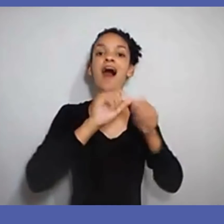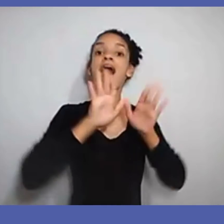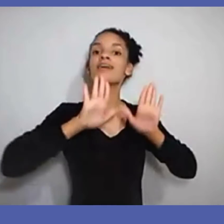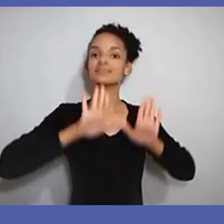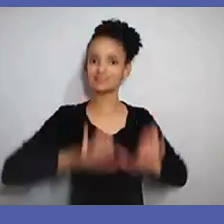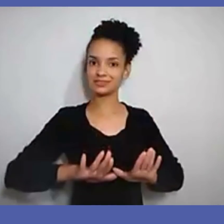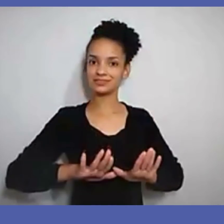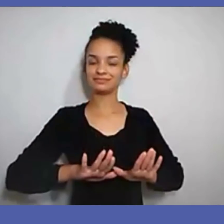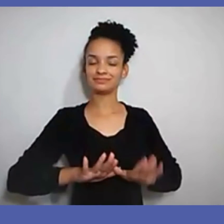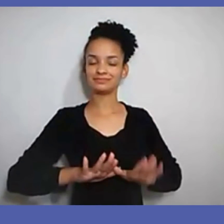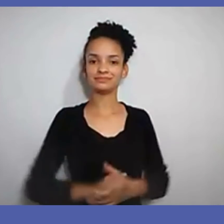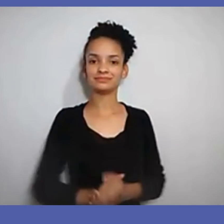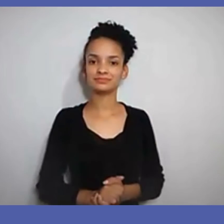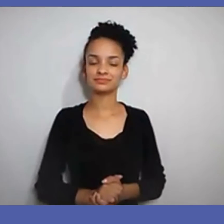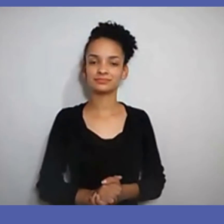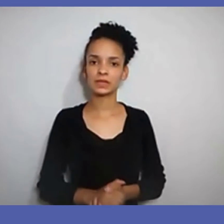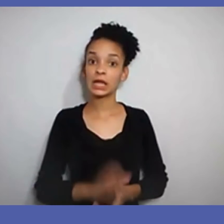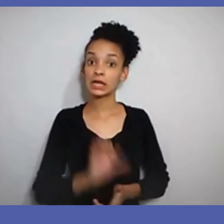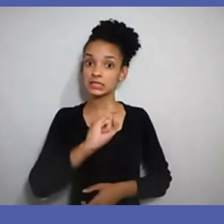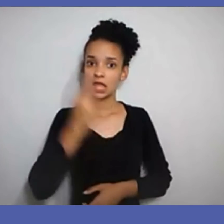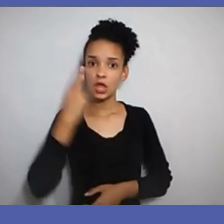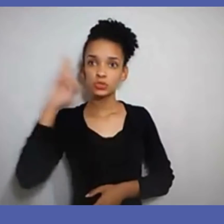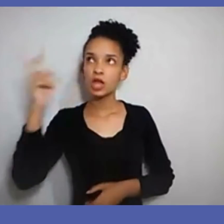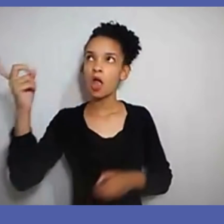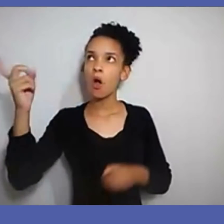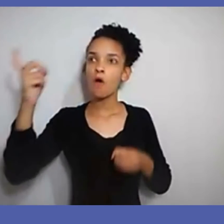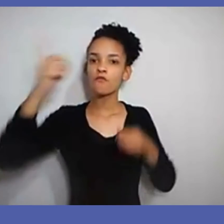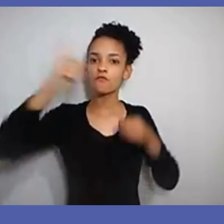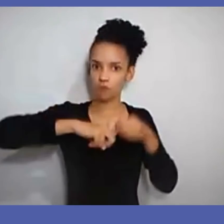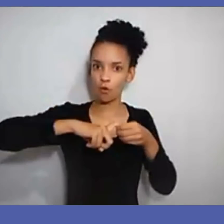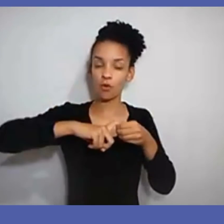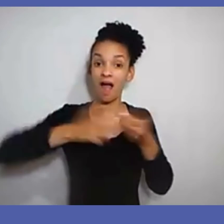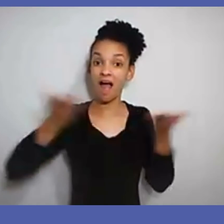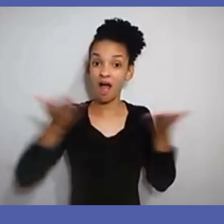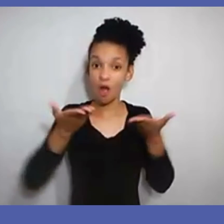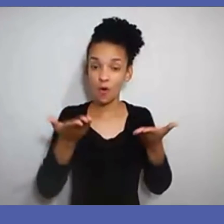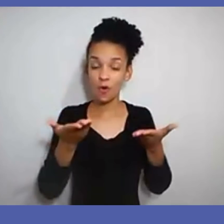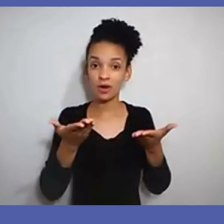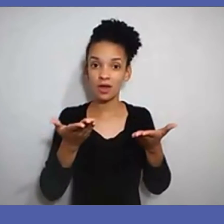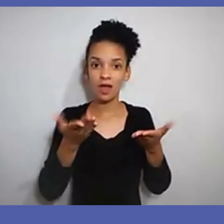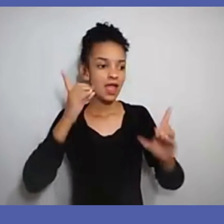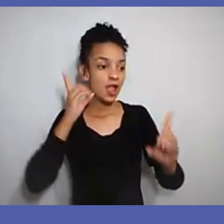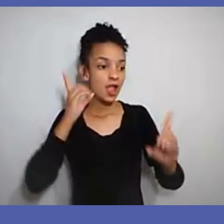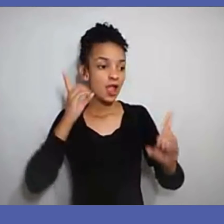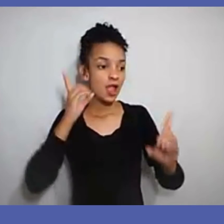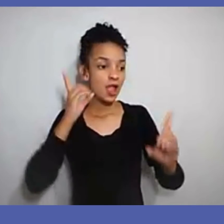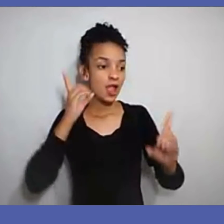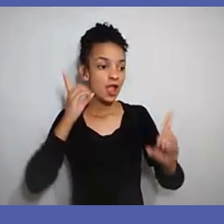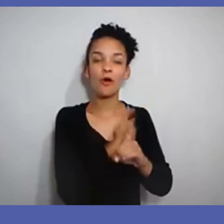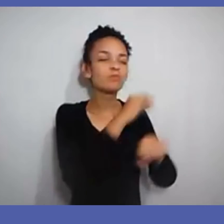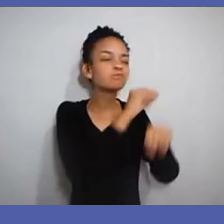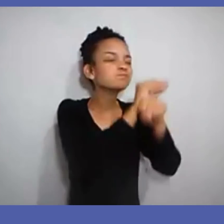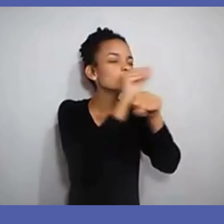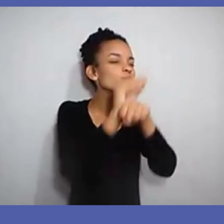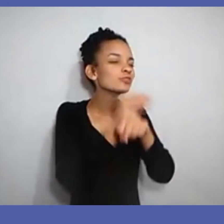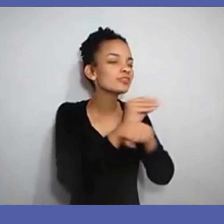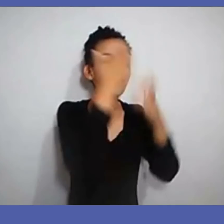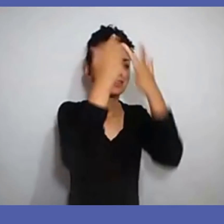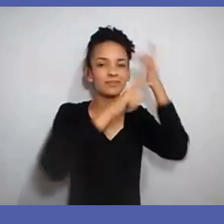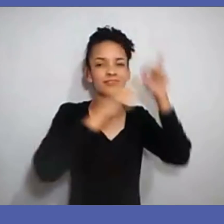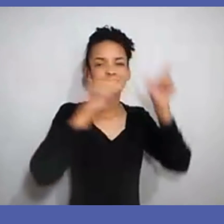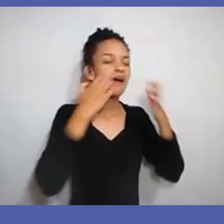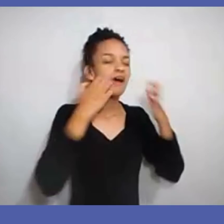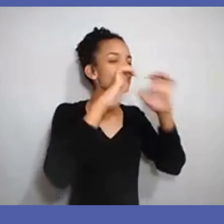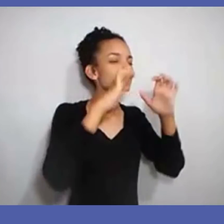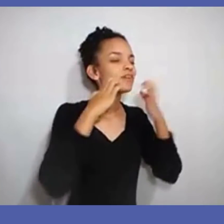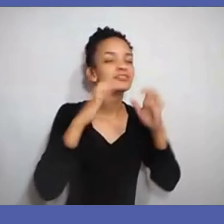Senhor chegar aqui como ladrão da noite e encontrar-nos cuidando das pessoas, pregando o evangelho, fazendo